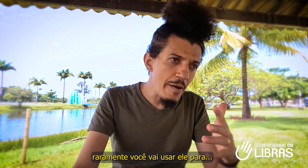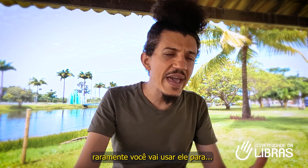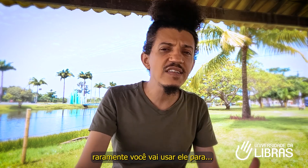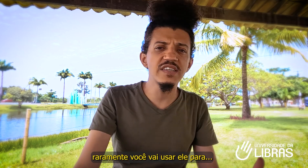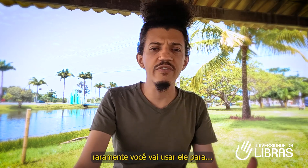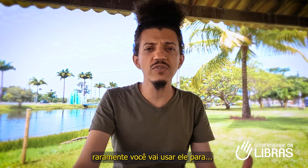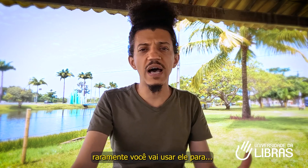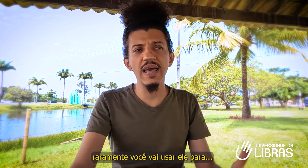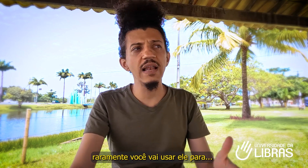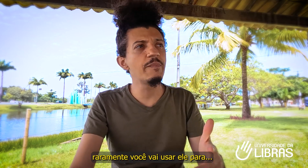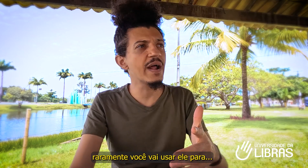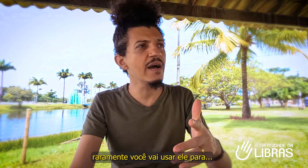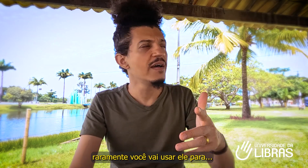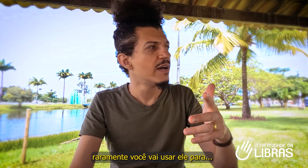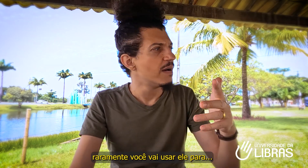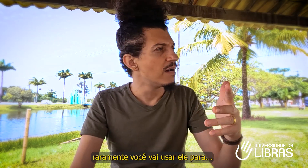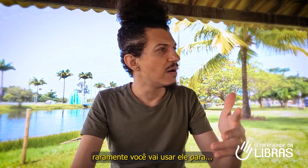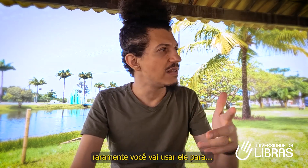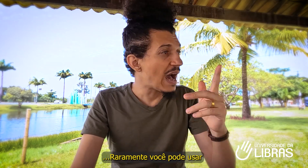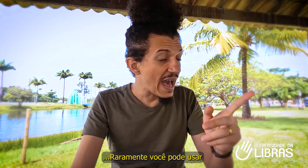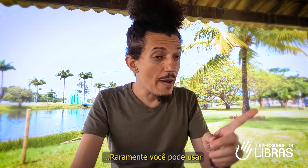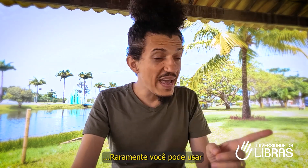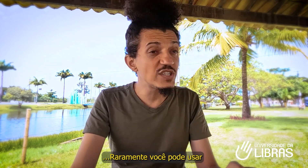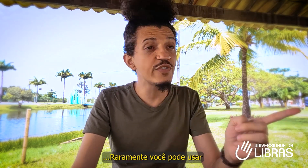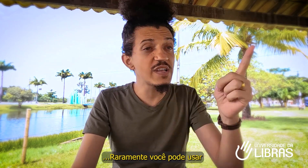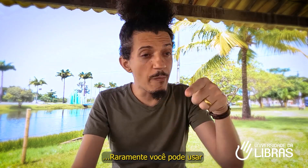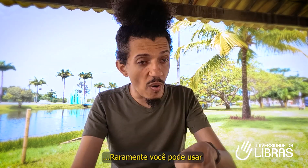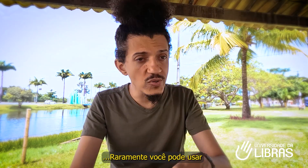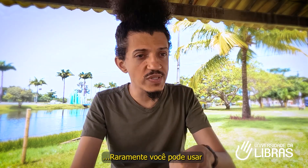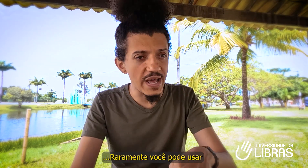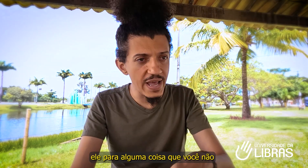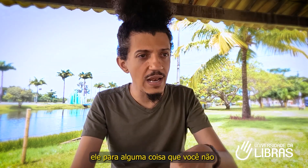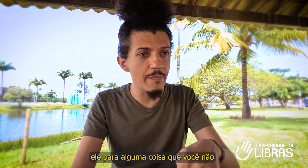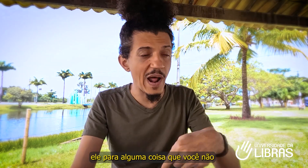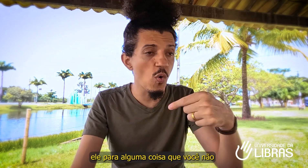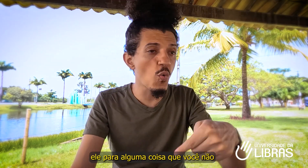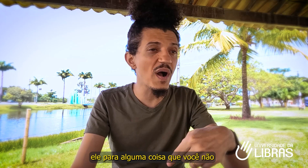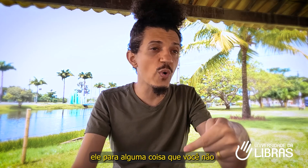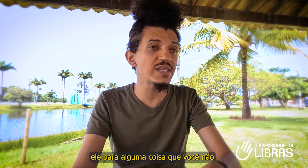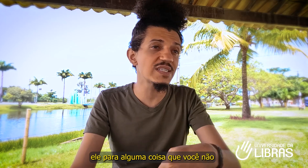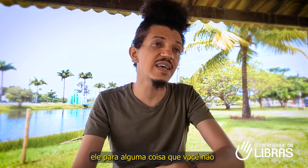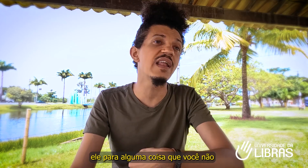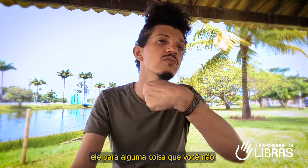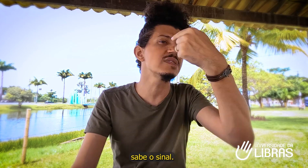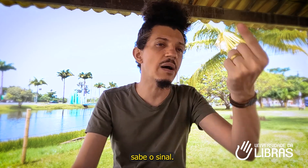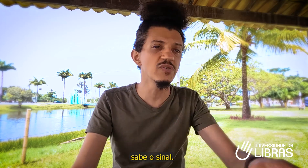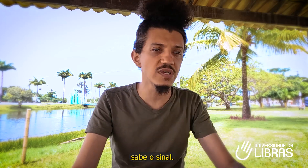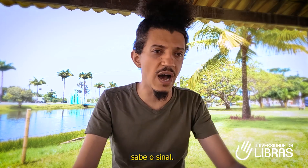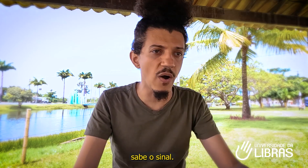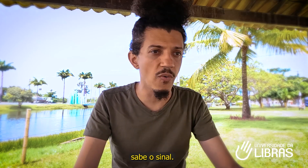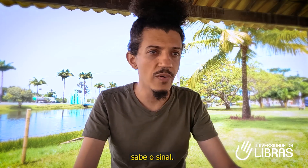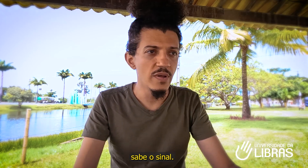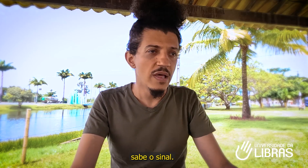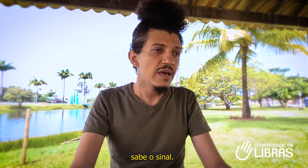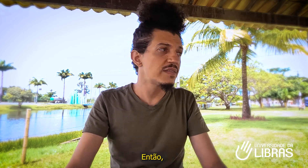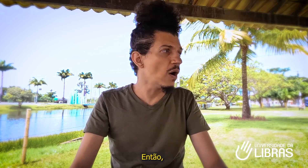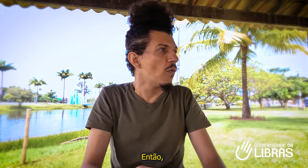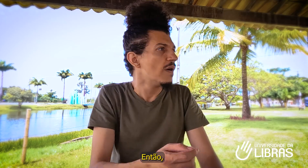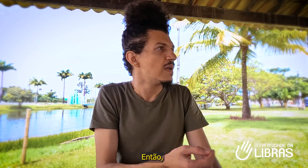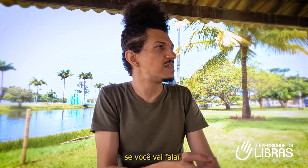Raramente você vai usar ele para... Raramente você pode usar ele para alguma coisa que você não sabe o sinal. Então, se